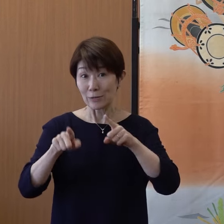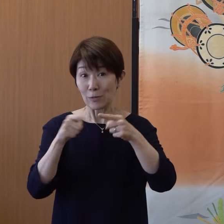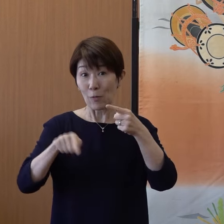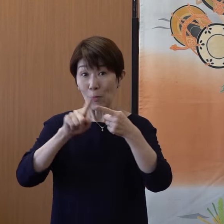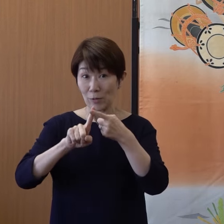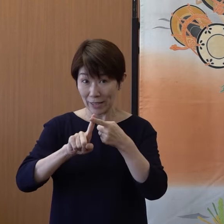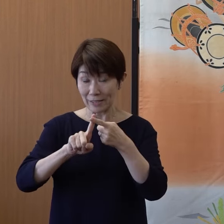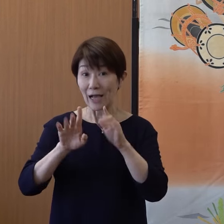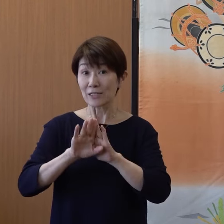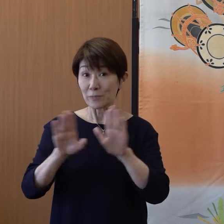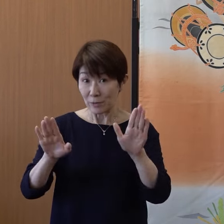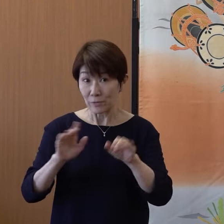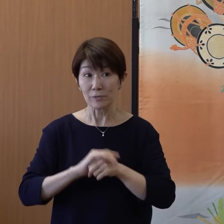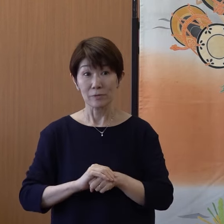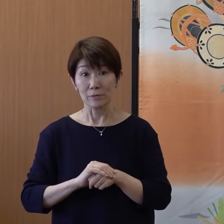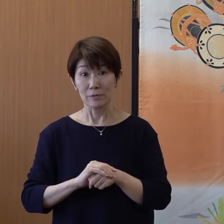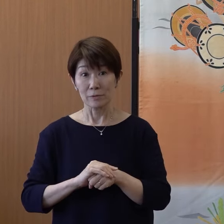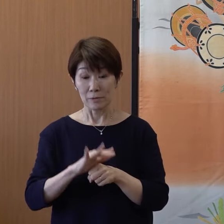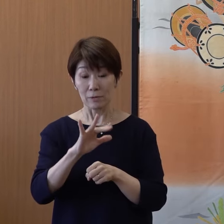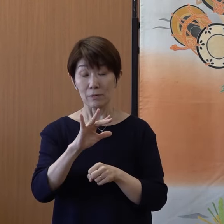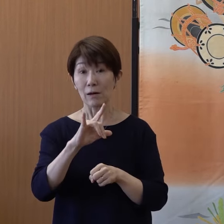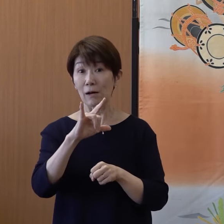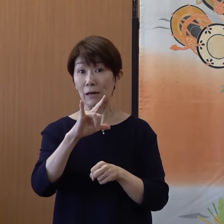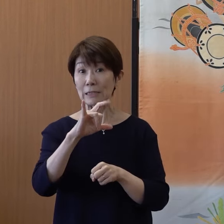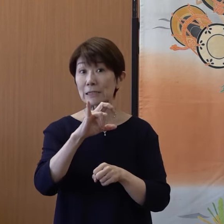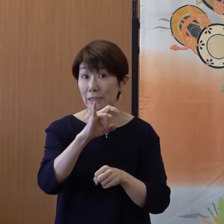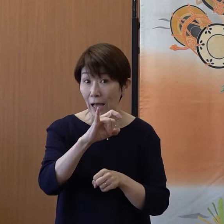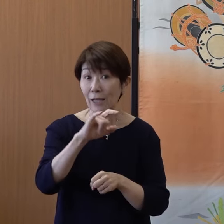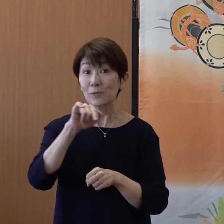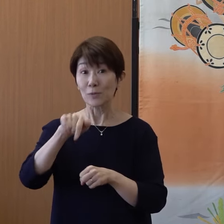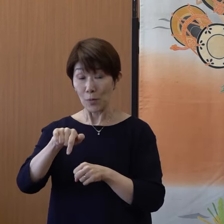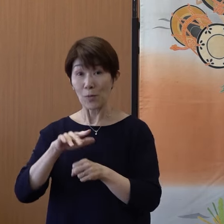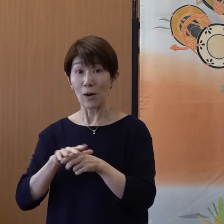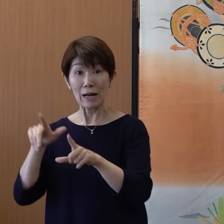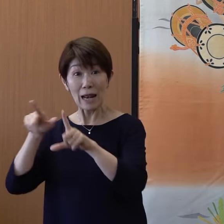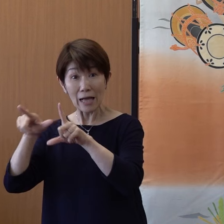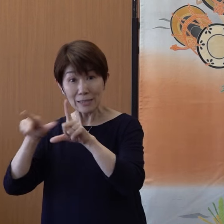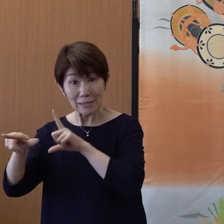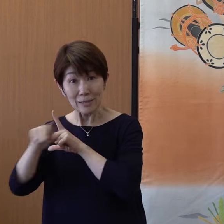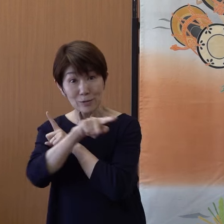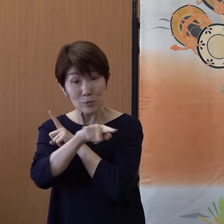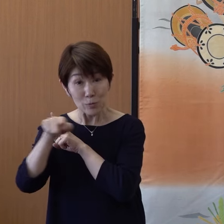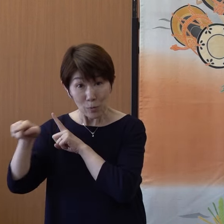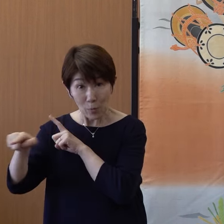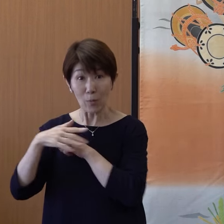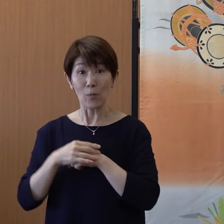けれども、 はい、 インスタグラムとこの関係人口創出用の LINE のアカウント